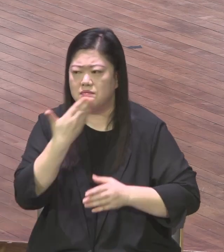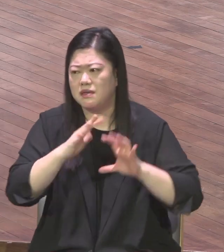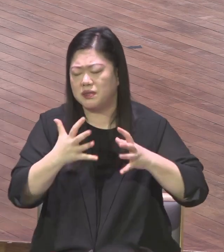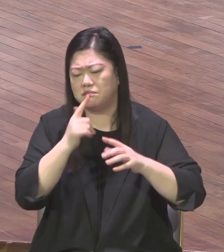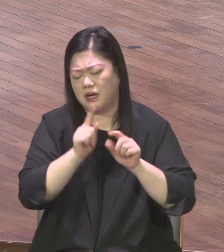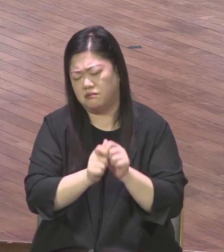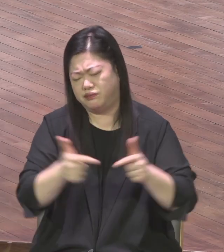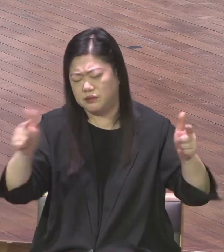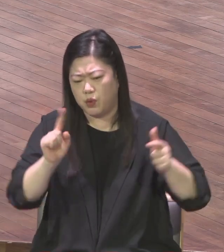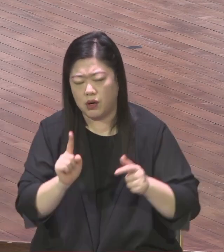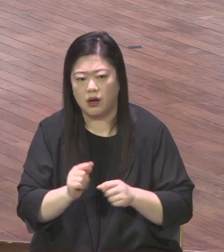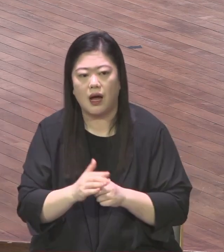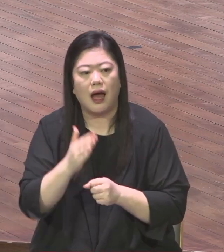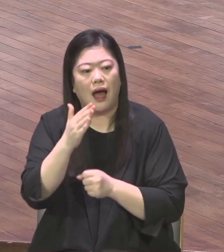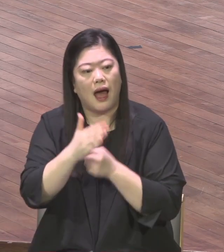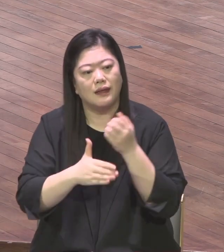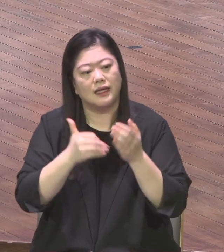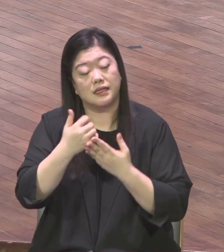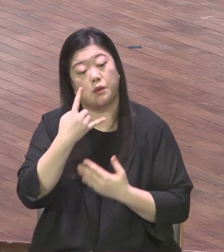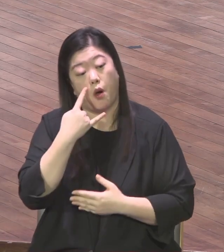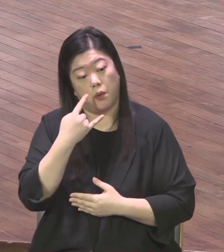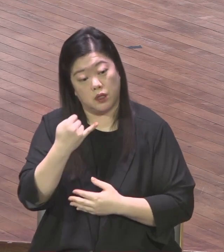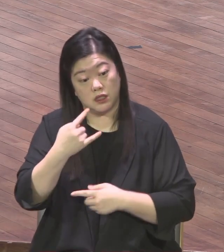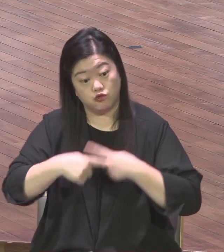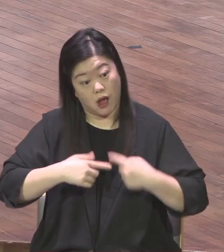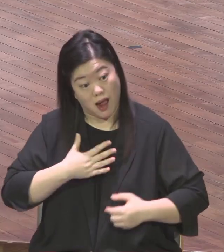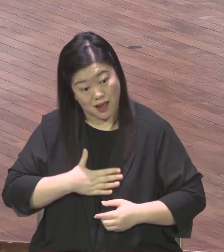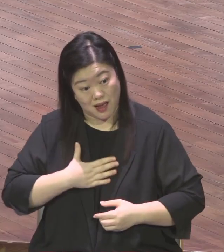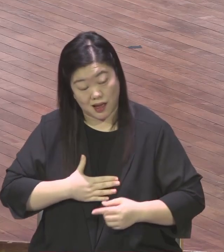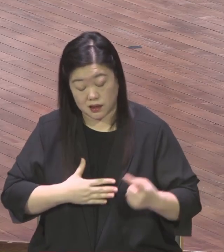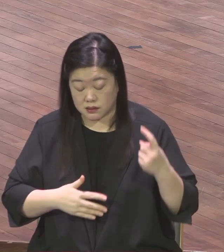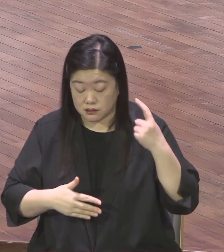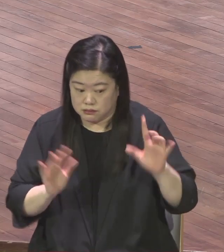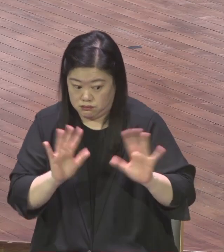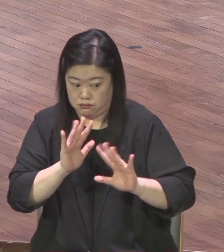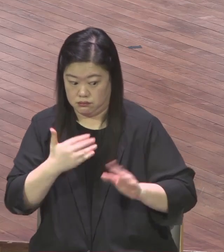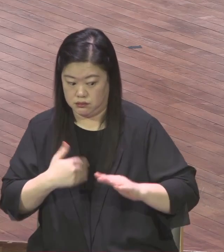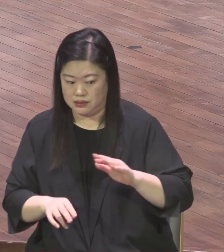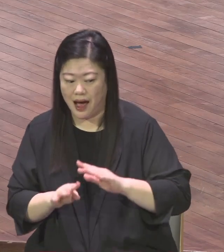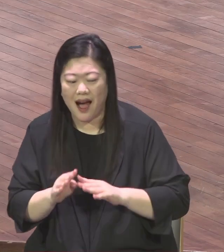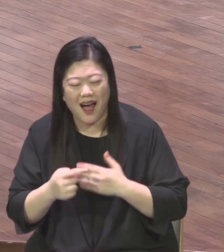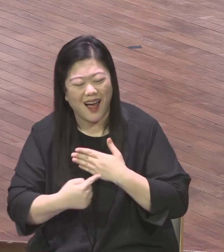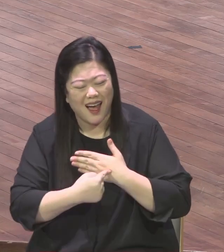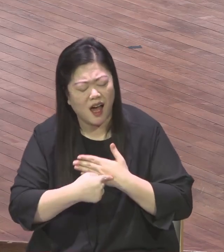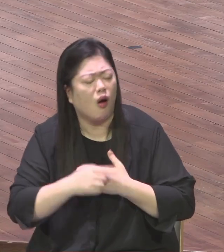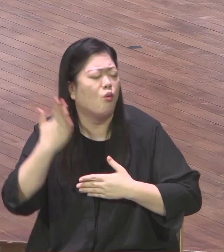깜짝 놀래가 이거 이다이구나 도망 나왔다 그러더라고. 도망을 왜다 발로 차버려야지.